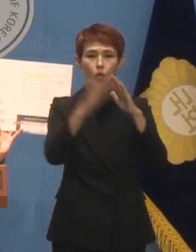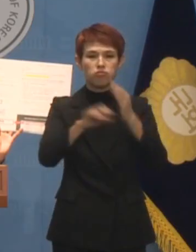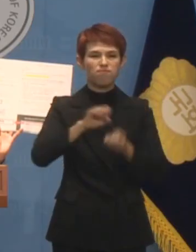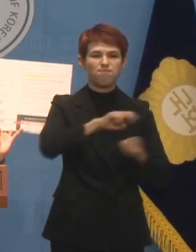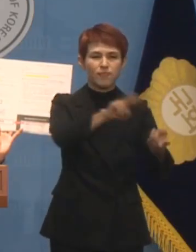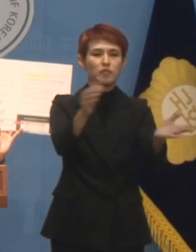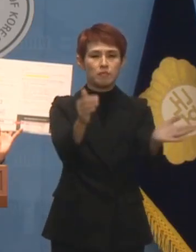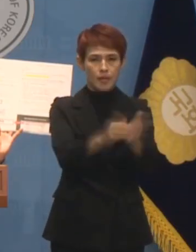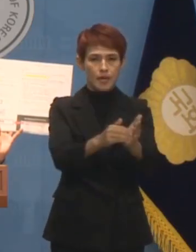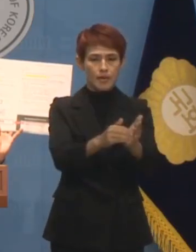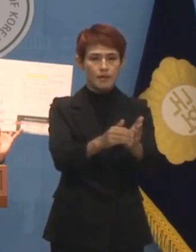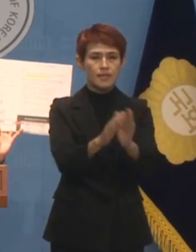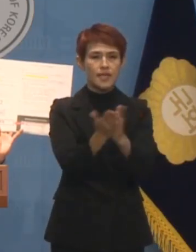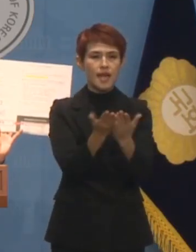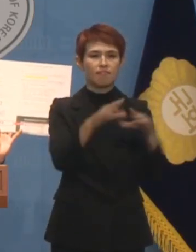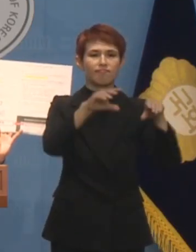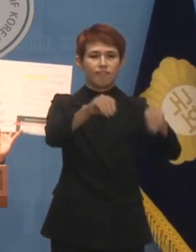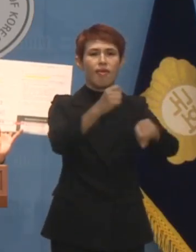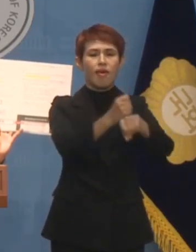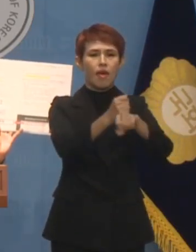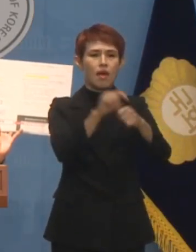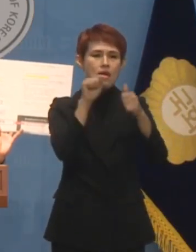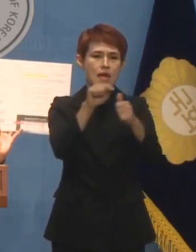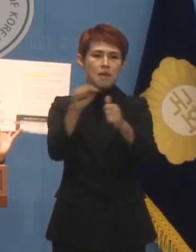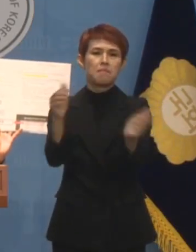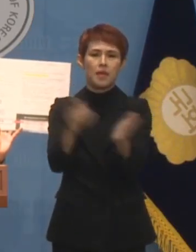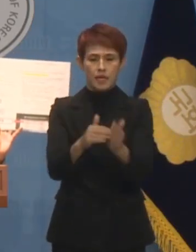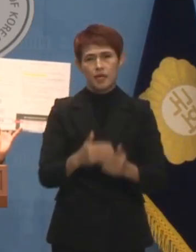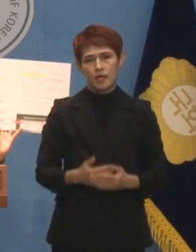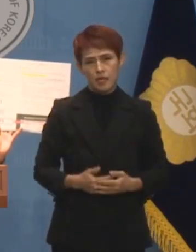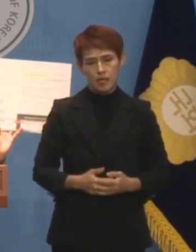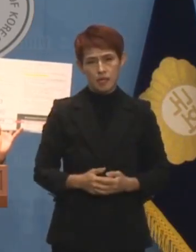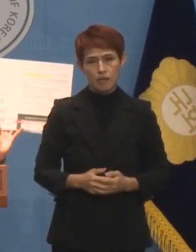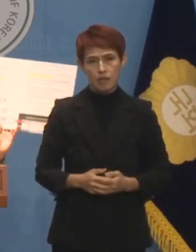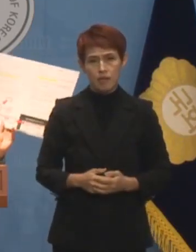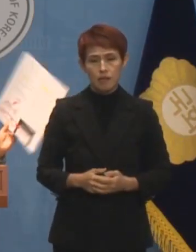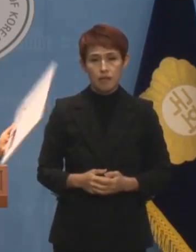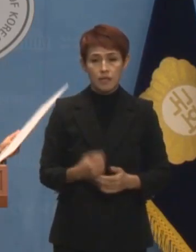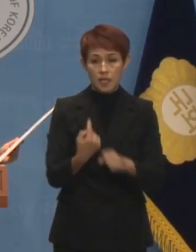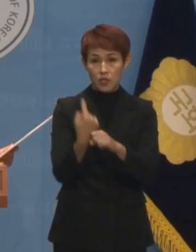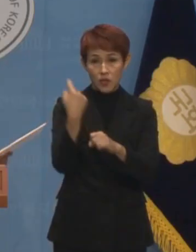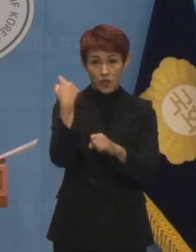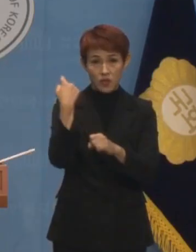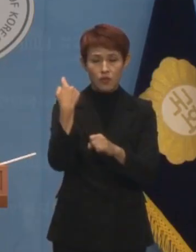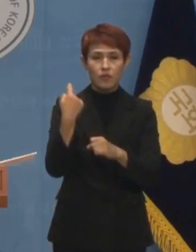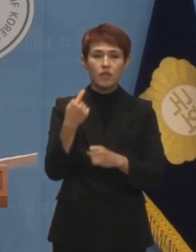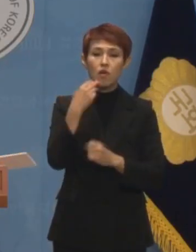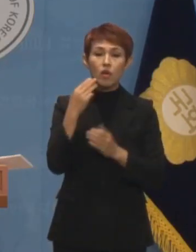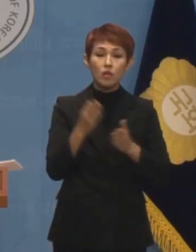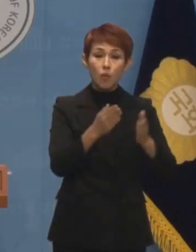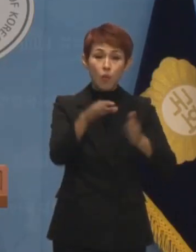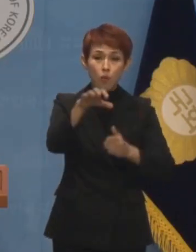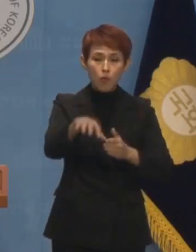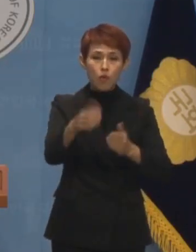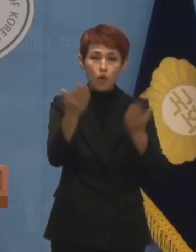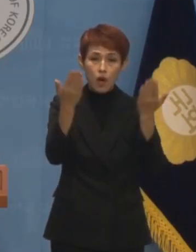일선 학교에 보이지 않게 압박을 가한 것입니다. 그 결과 지난 한 해 경기도 내 학교